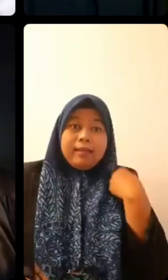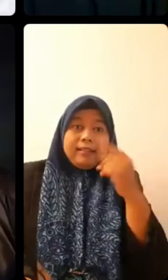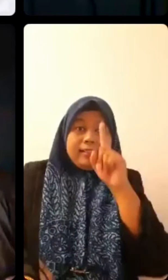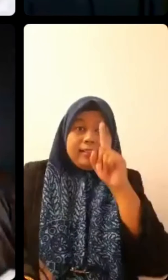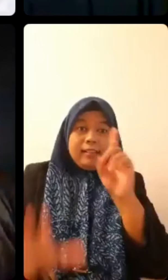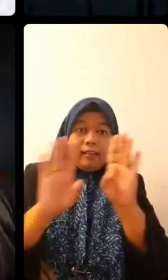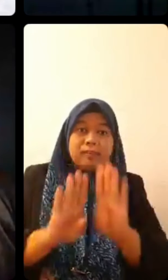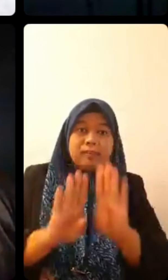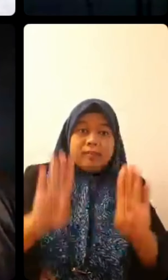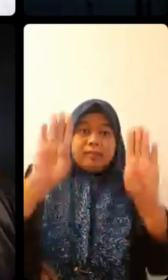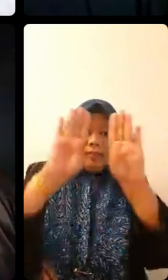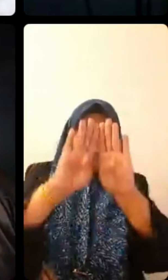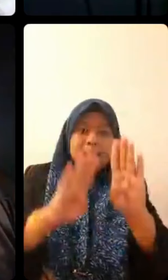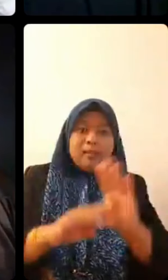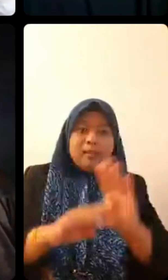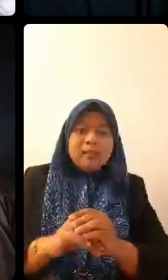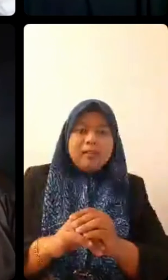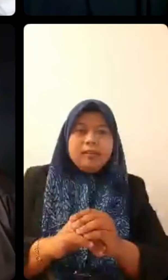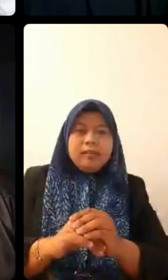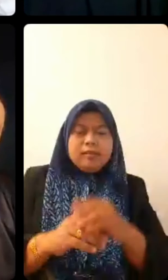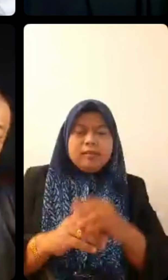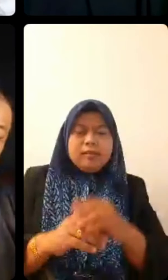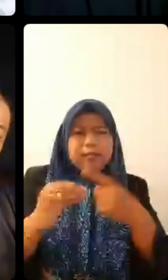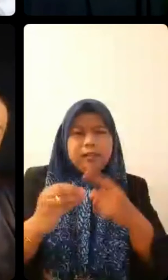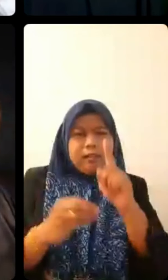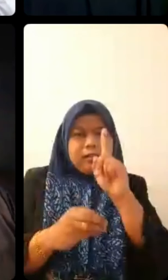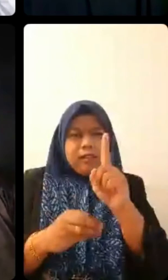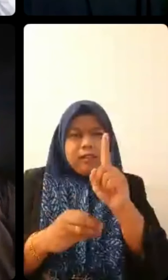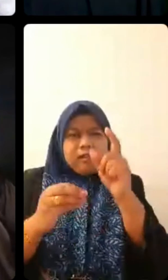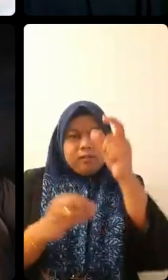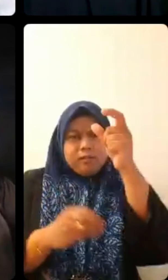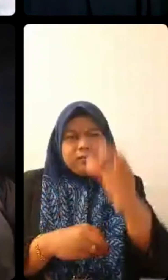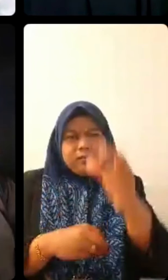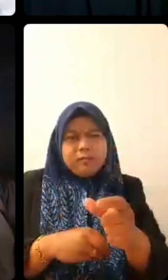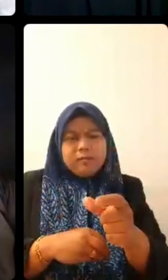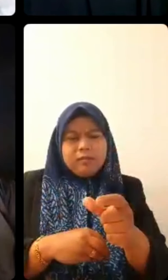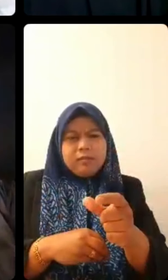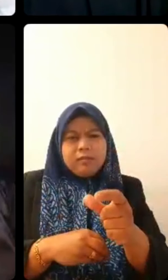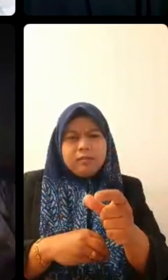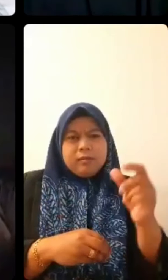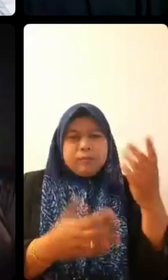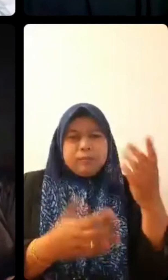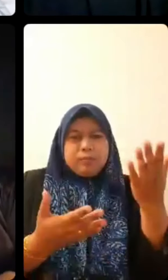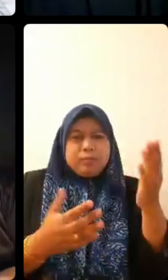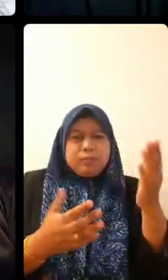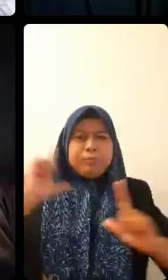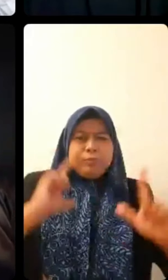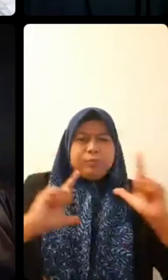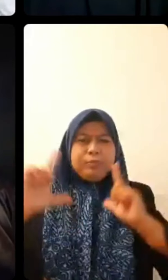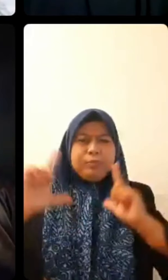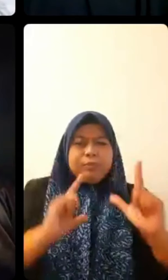dengan seorang individu yang berpura-pura menjadi seorang OKU hanya untuk